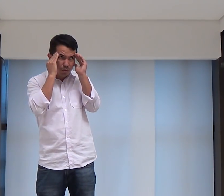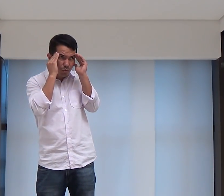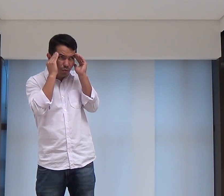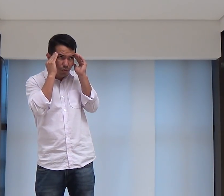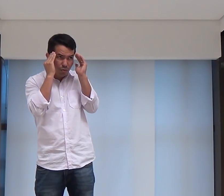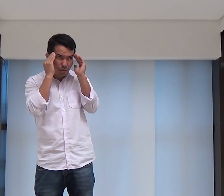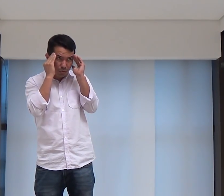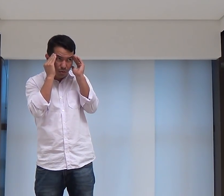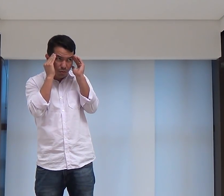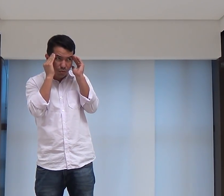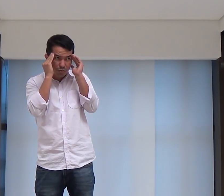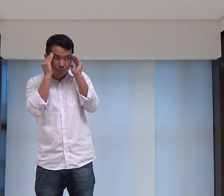Vocês entenderam, gente?